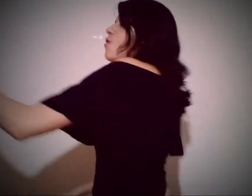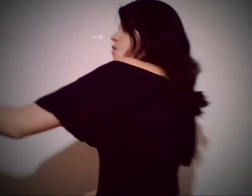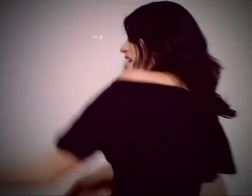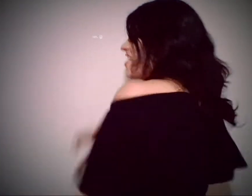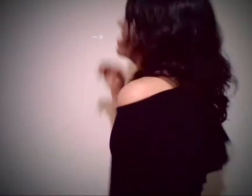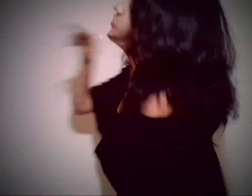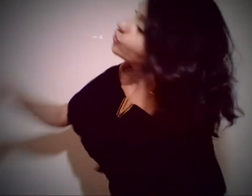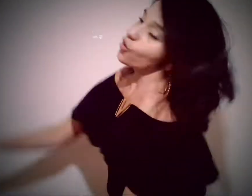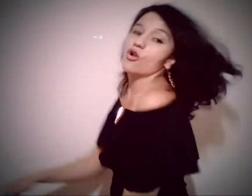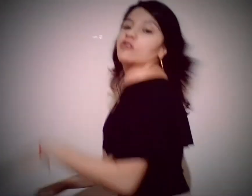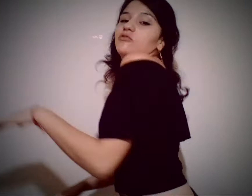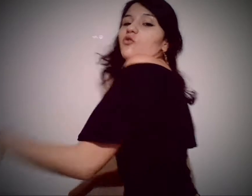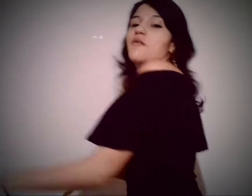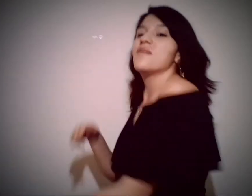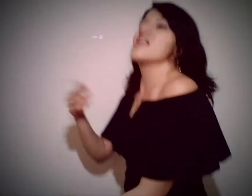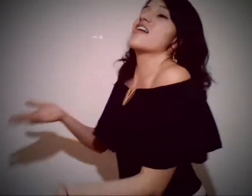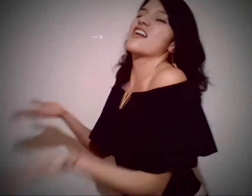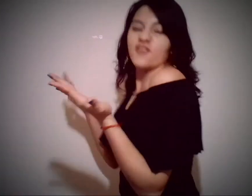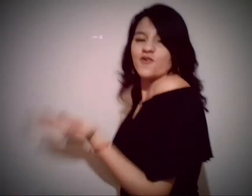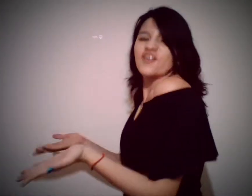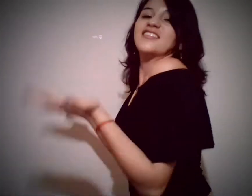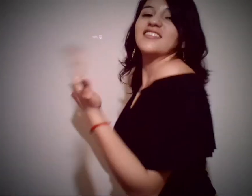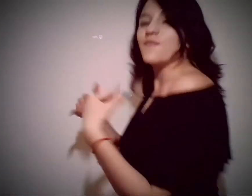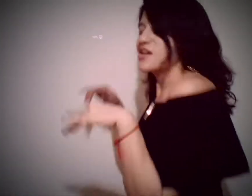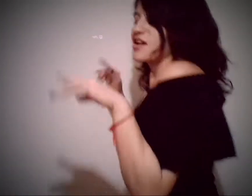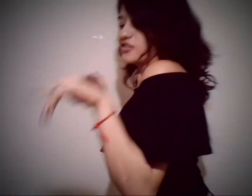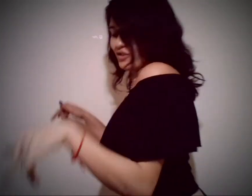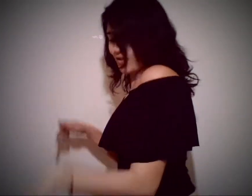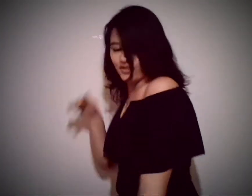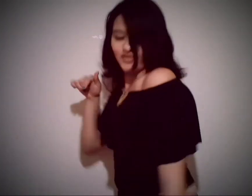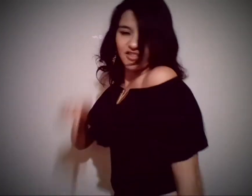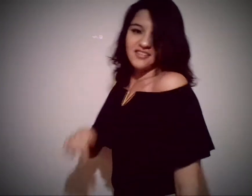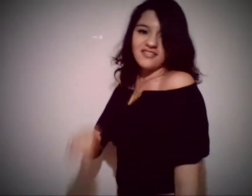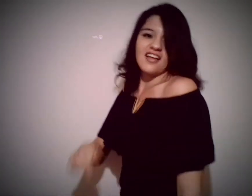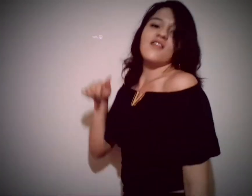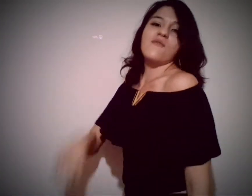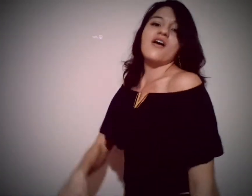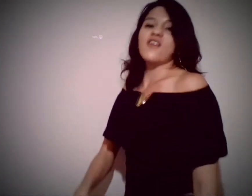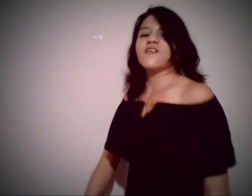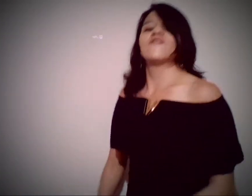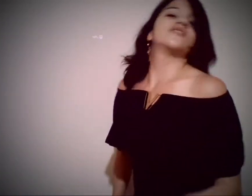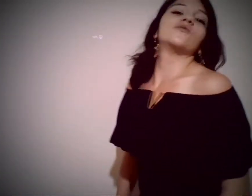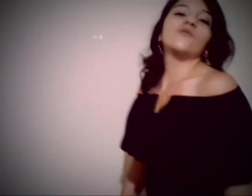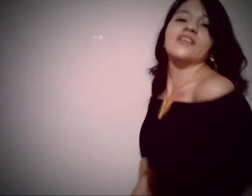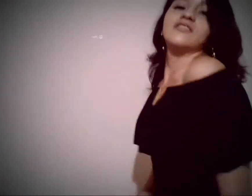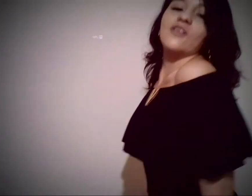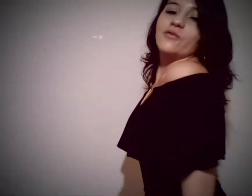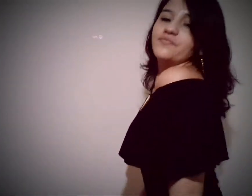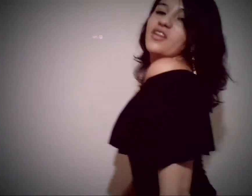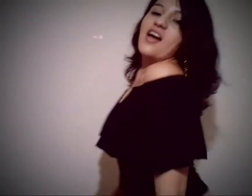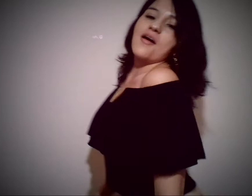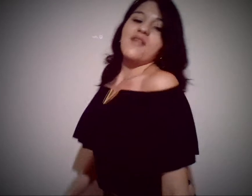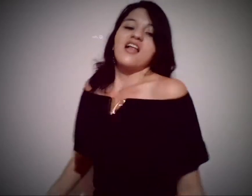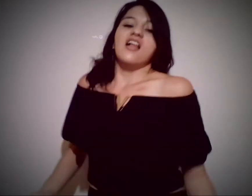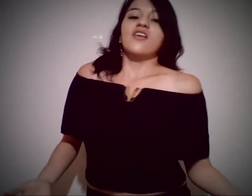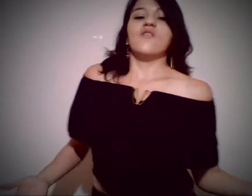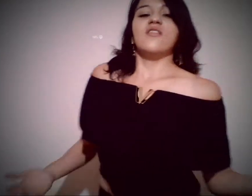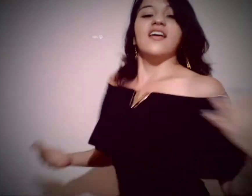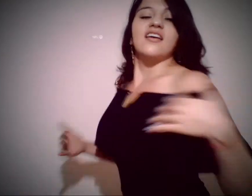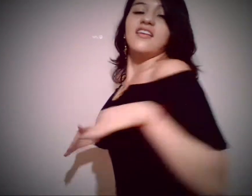el sol Súbeme la radio, que esta es mi canción, siente el bajo que va subiendo Tráeme el alcohol, que quita el